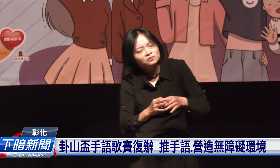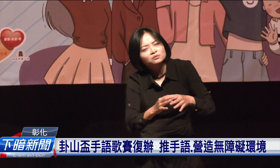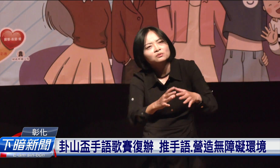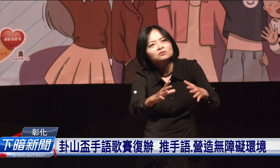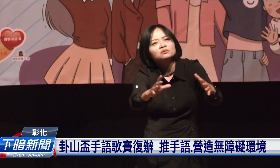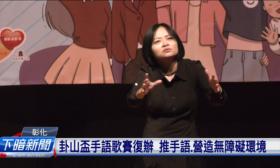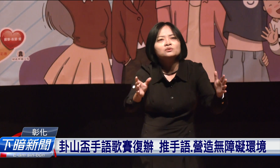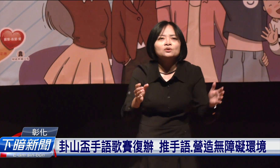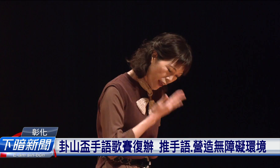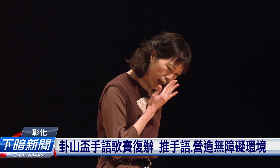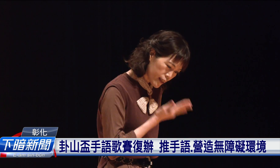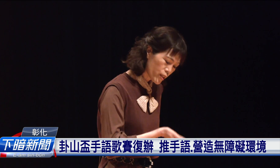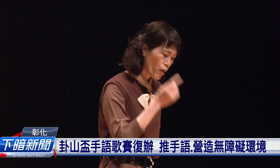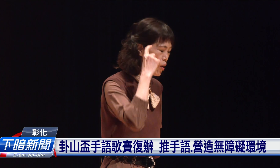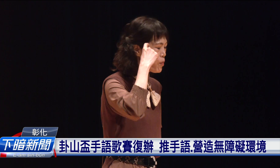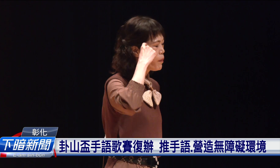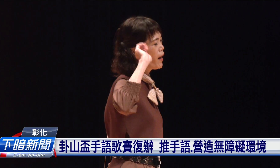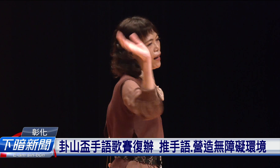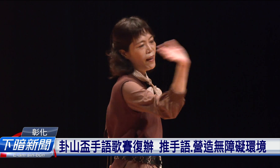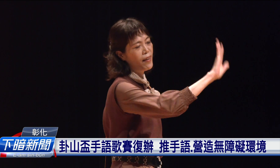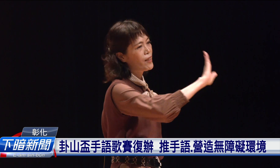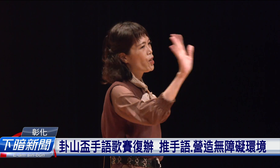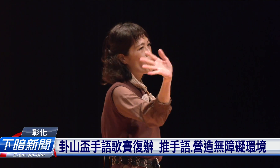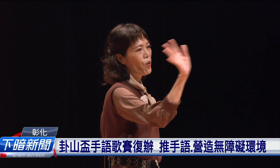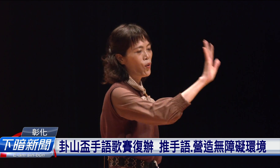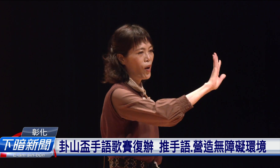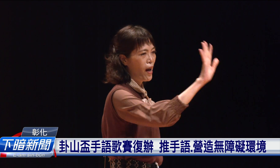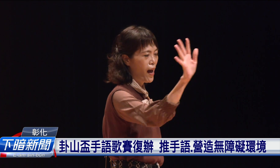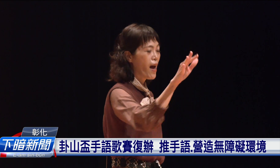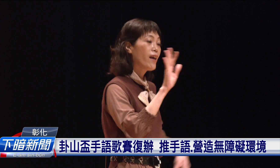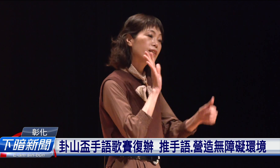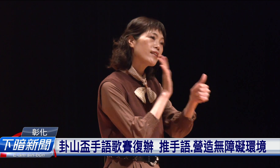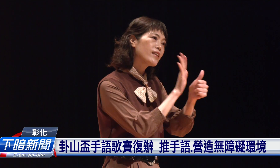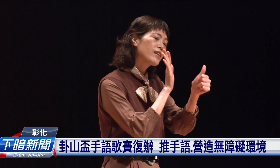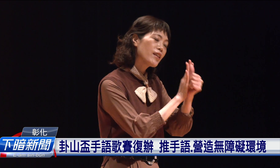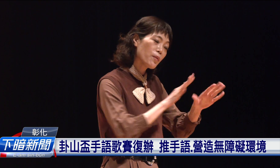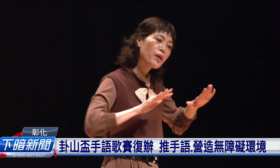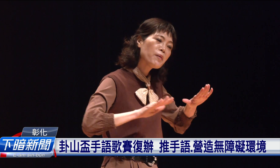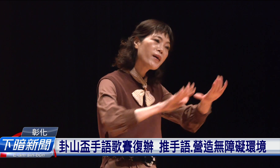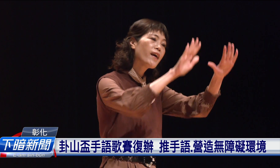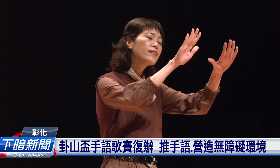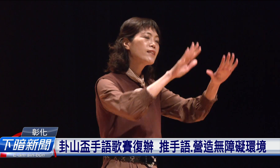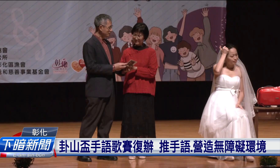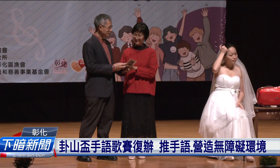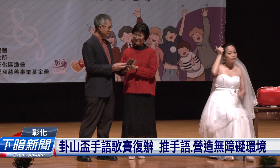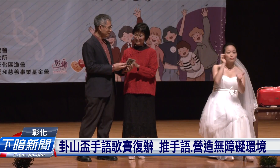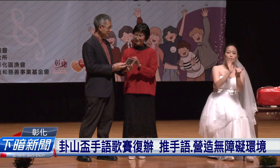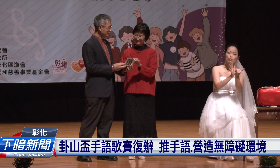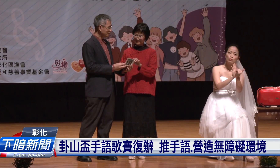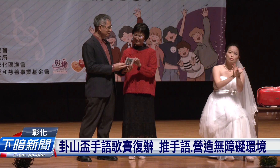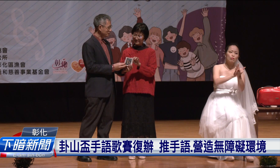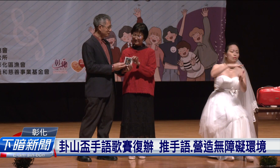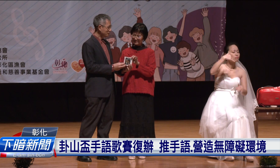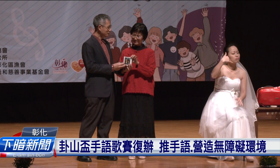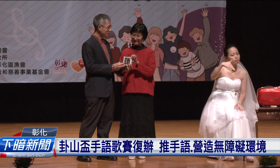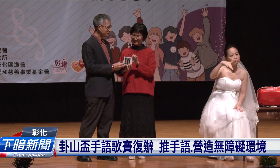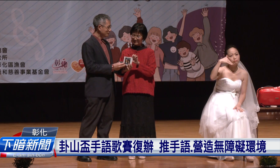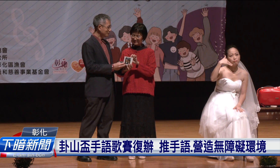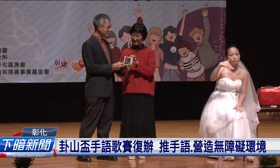法，嘛甲手语列入国家语言。主办单位希望透过手语歌比赛，鼓励民众来学手语，让大